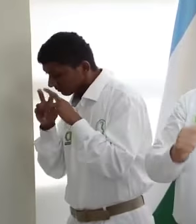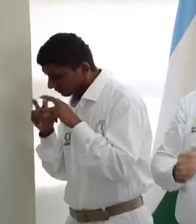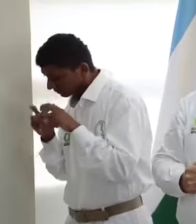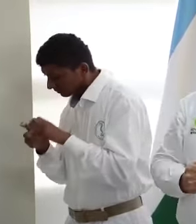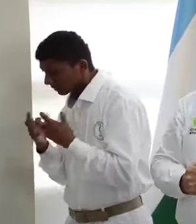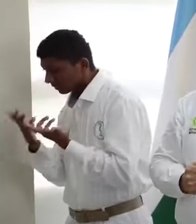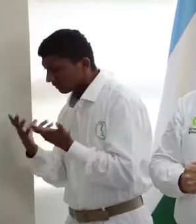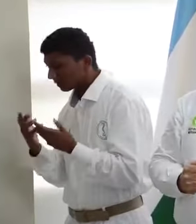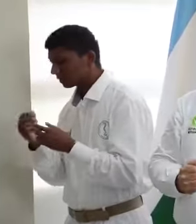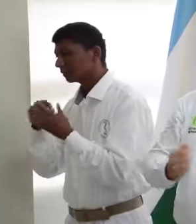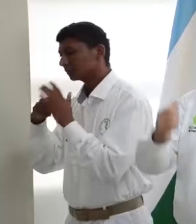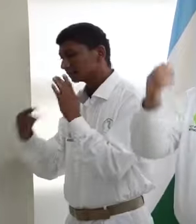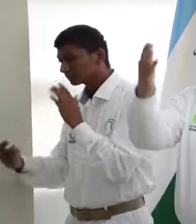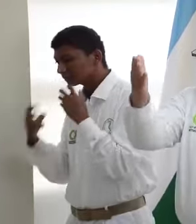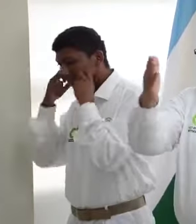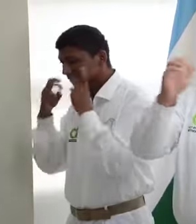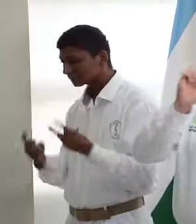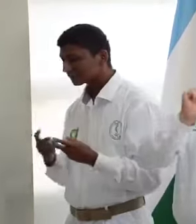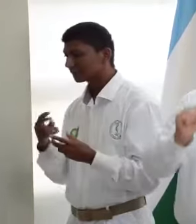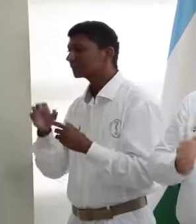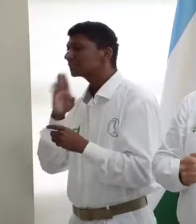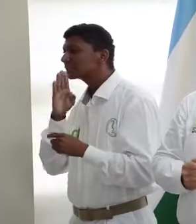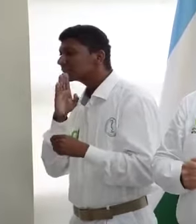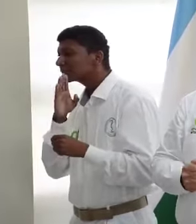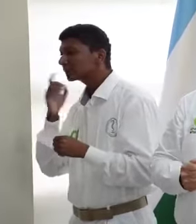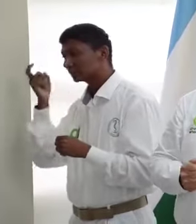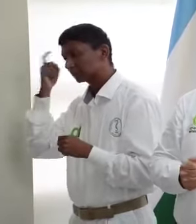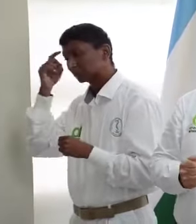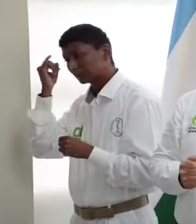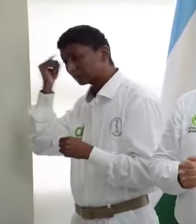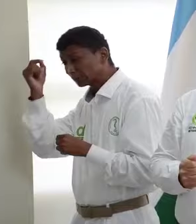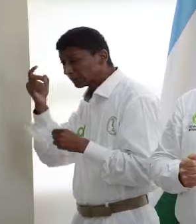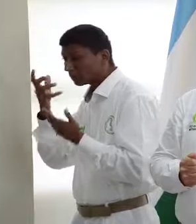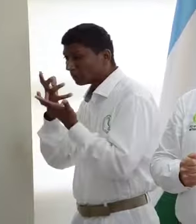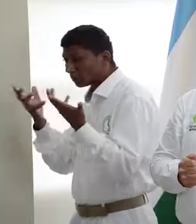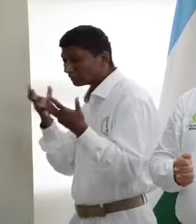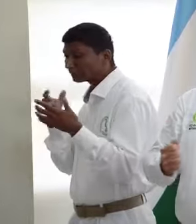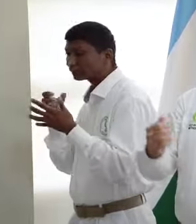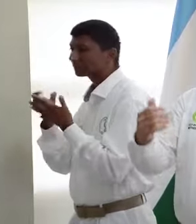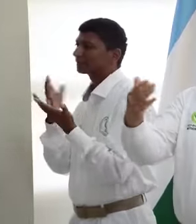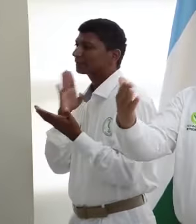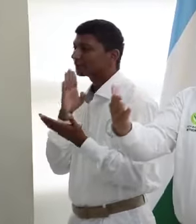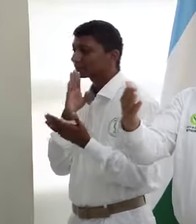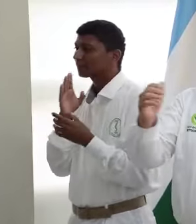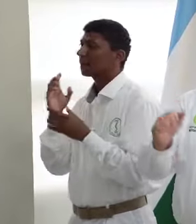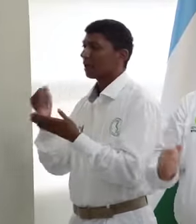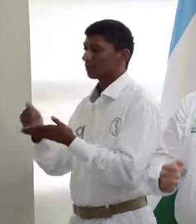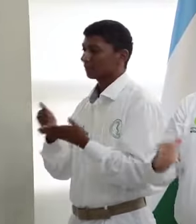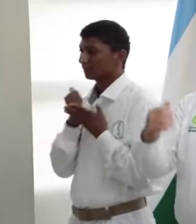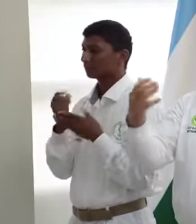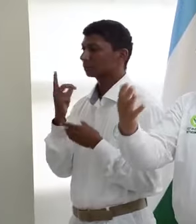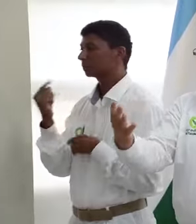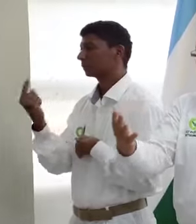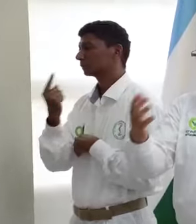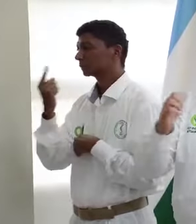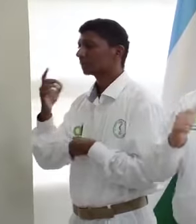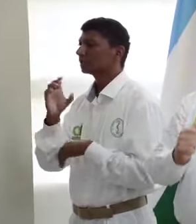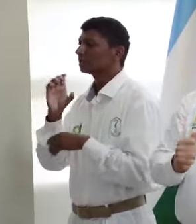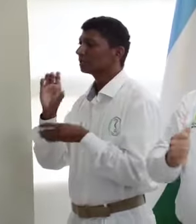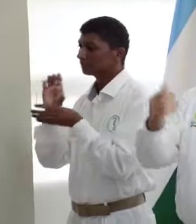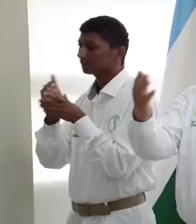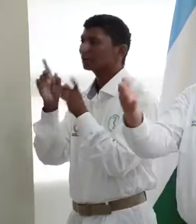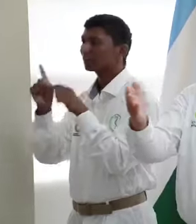la inteligencia humana, técnica y tecnológica quiénes son los autores intelectuales y materiales de este tipo de delitos. Le haría un bien no solamente a la ciudad, sino al